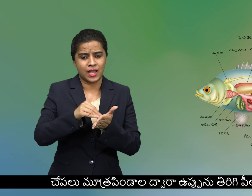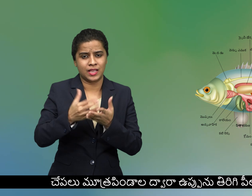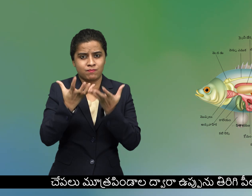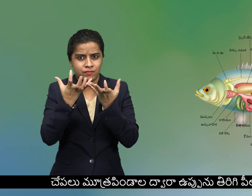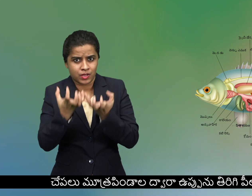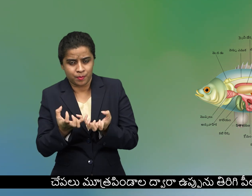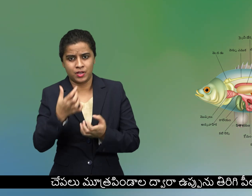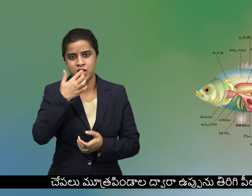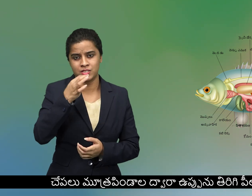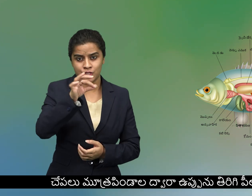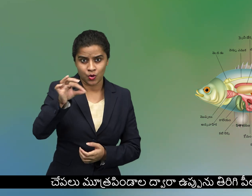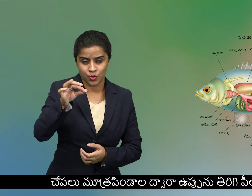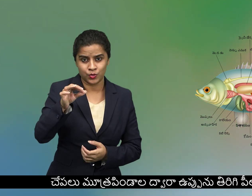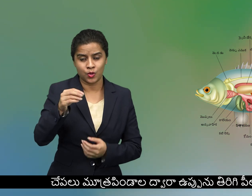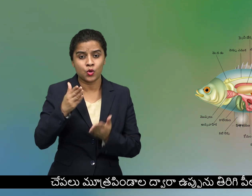తిరిగి పీల్చుకోవాలి